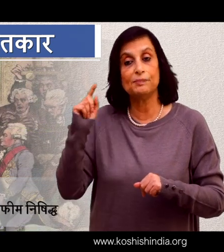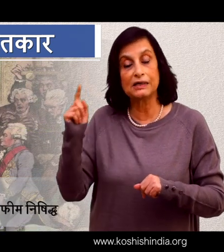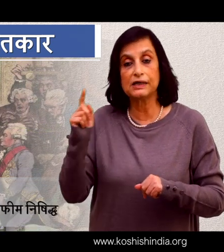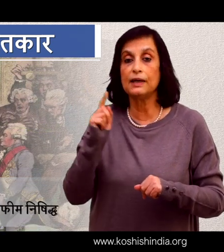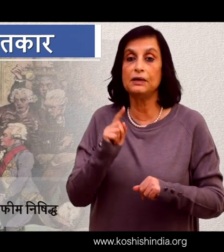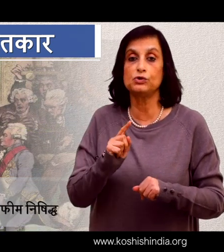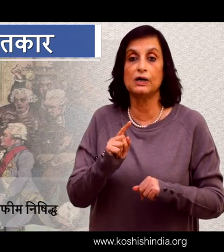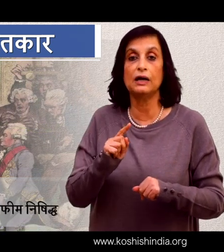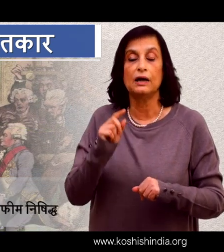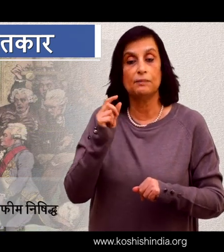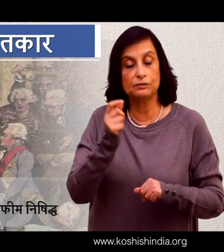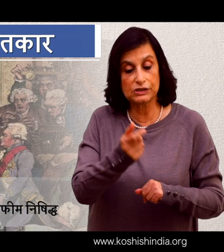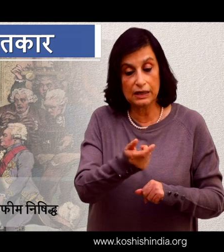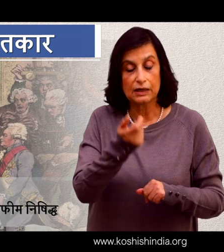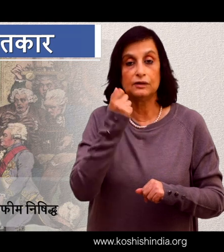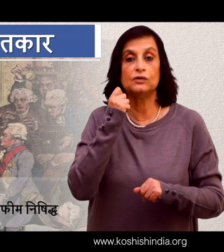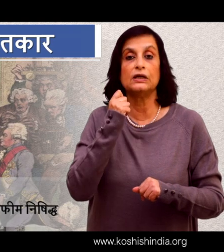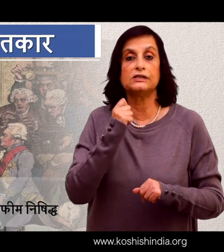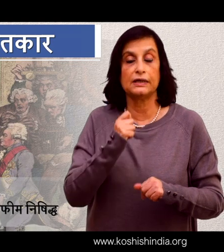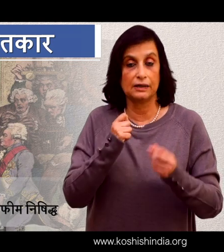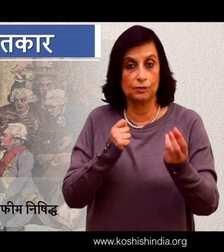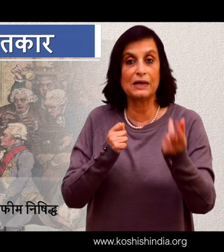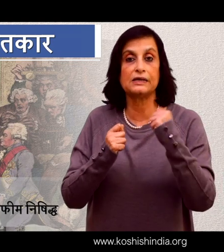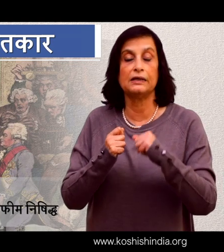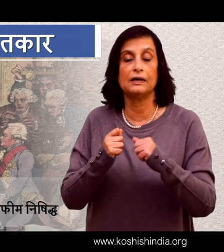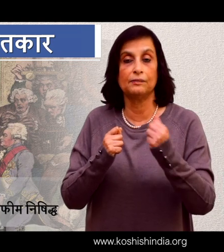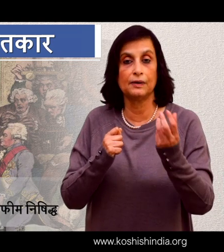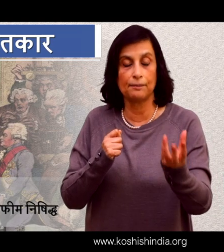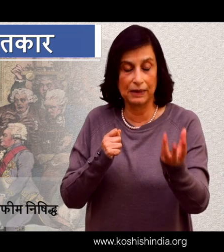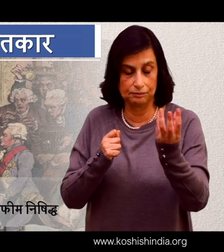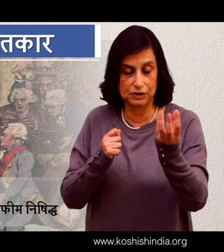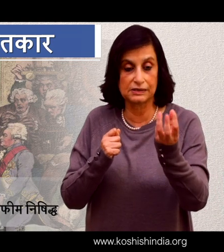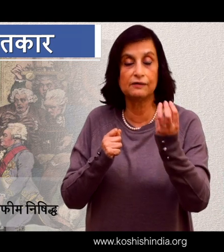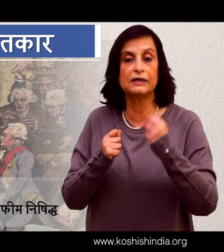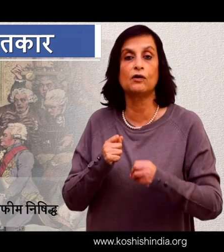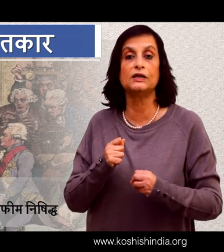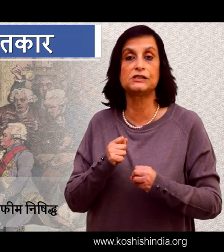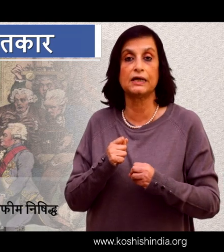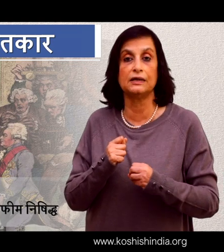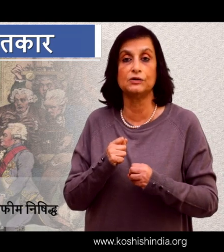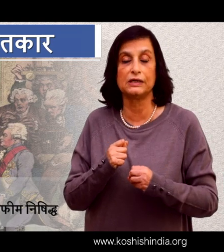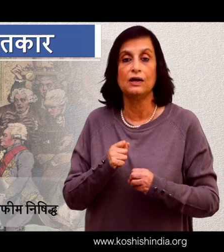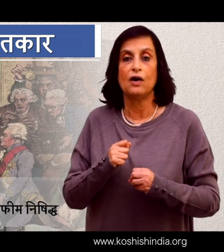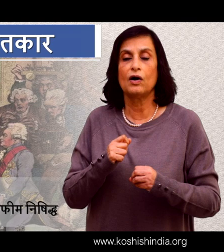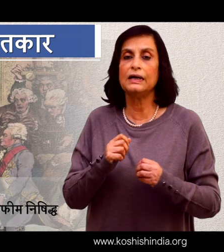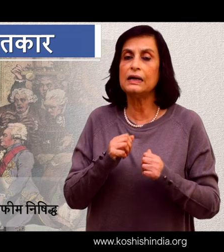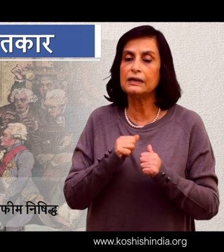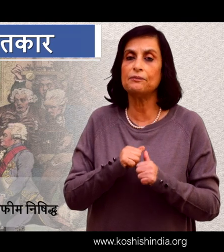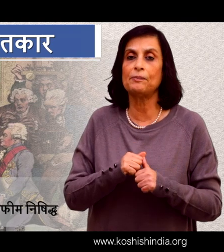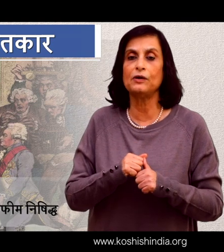थाकिवह चायबेचेंगे,लेकिनउन्हेंधनचाहिएथा,उन्हें पैसाचाहिएथा,उन्हेंआपकेचांदीके सिक्केचाहिएथे।औरइंग्लैंडकेव्यापारियों